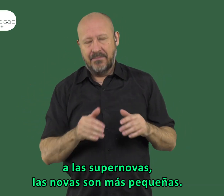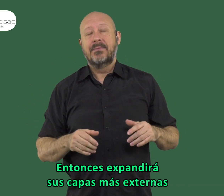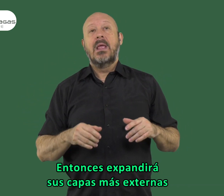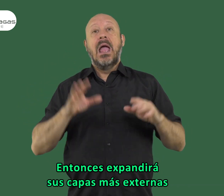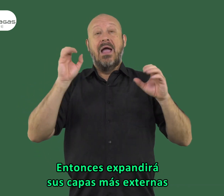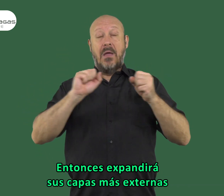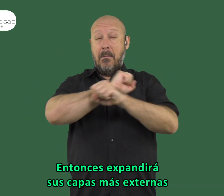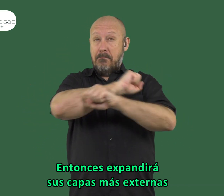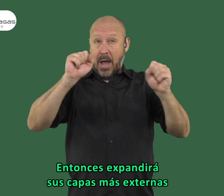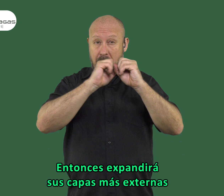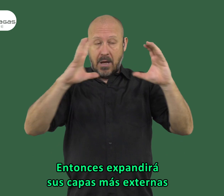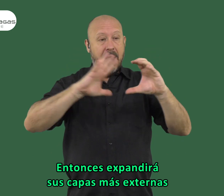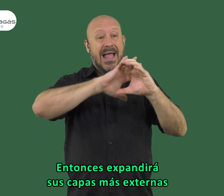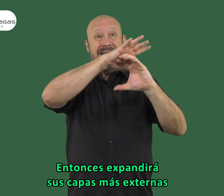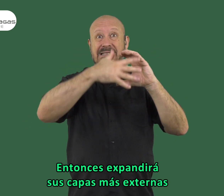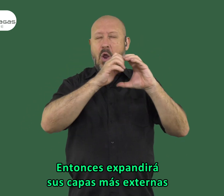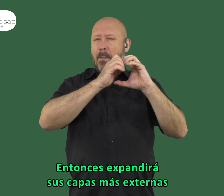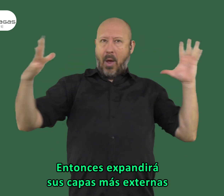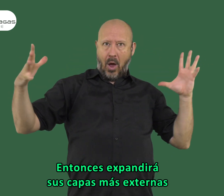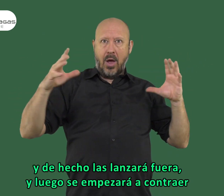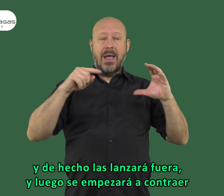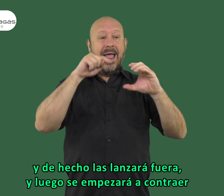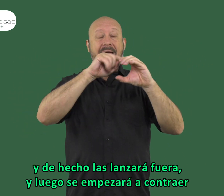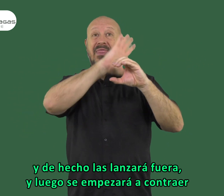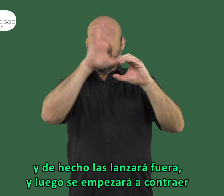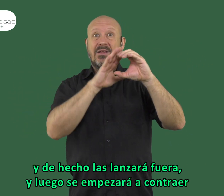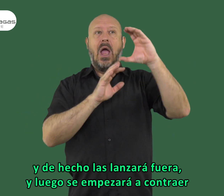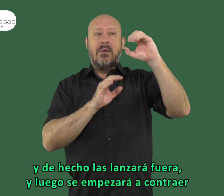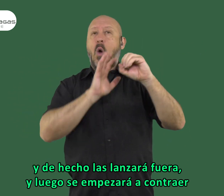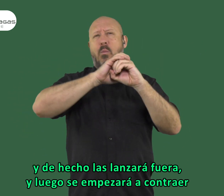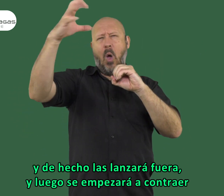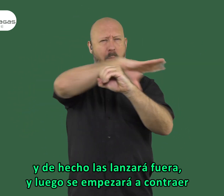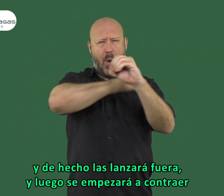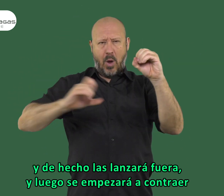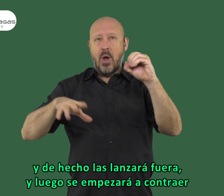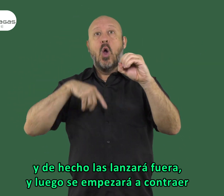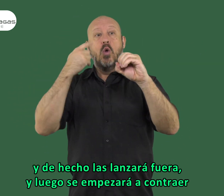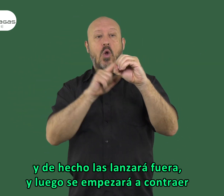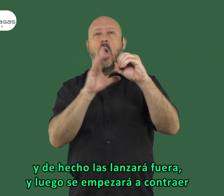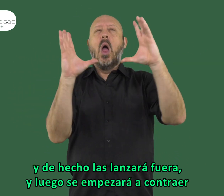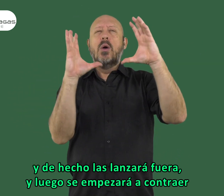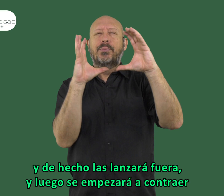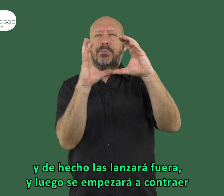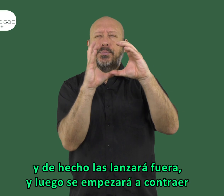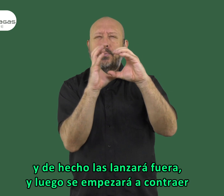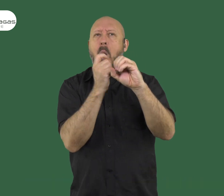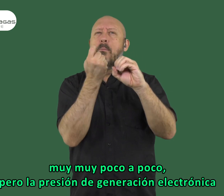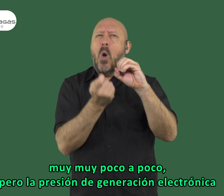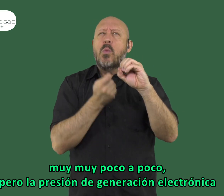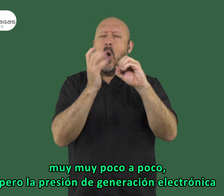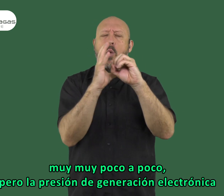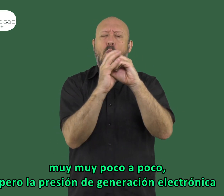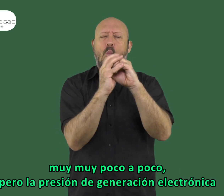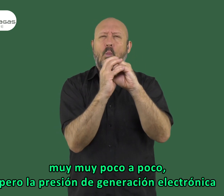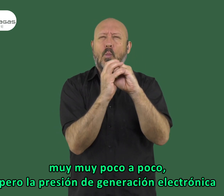pequeñas. Entonces expandirá sus capas más externas y de hecho las lanzará afuera, y luego se empezará a contraer muy muy